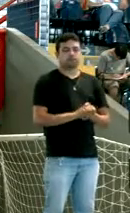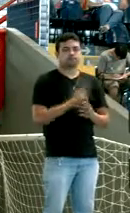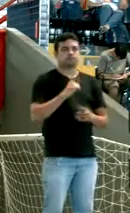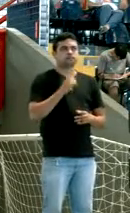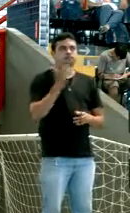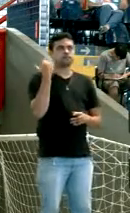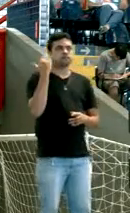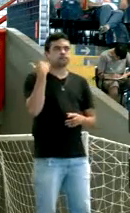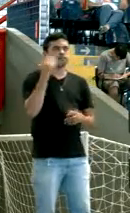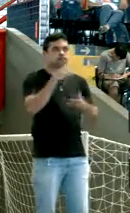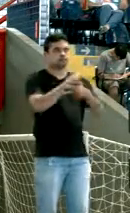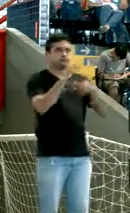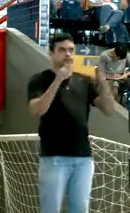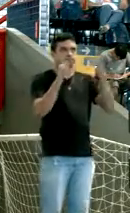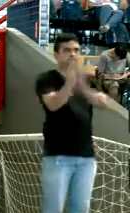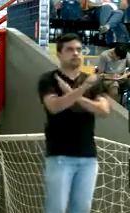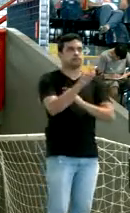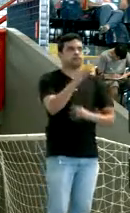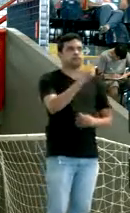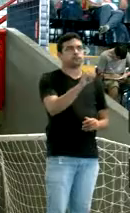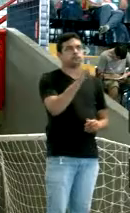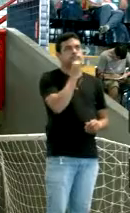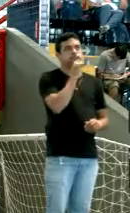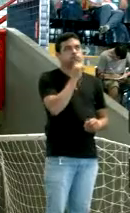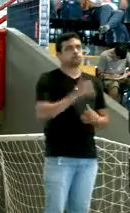questão no Enem, perguntando se